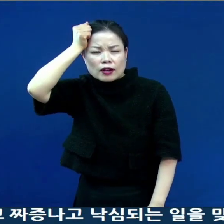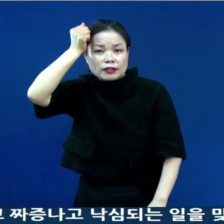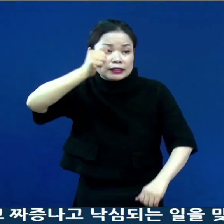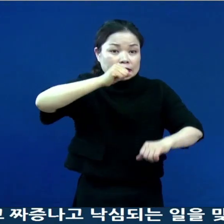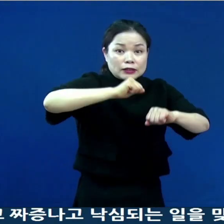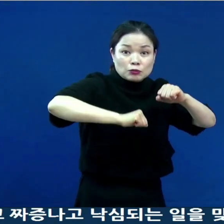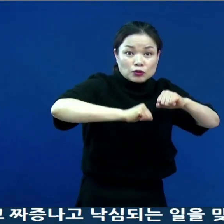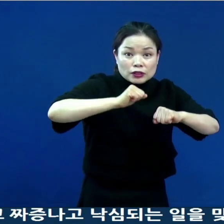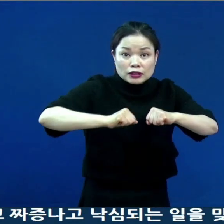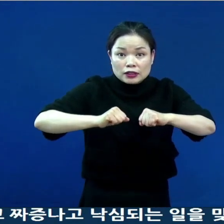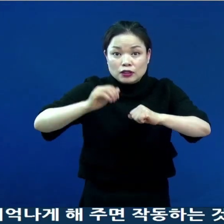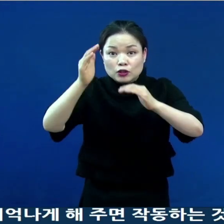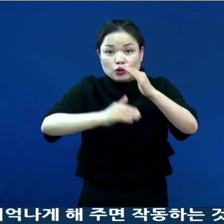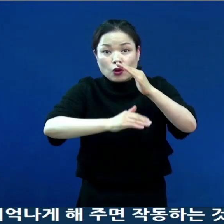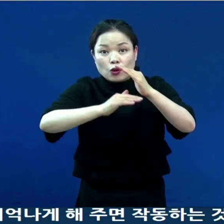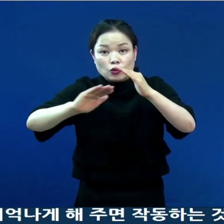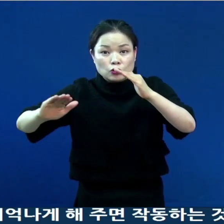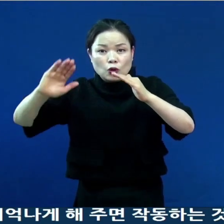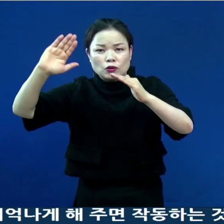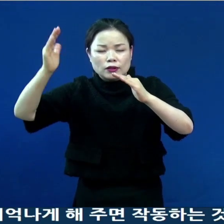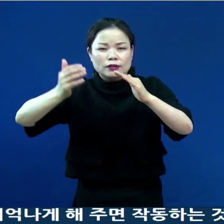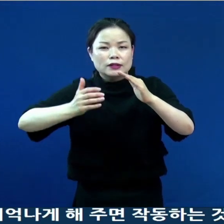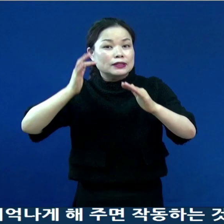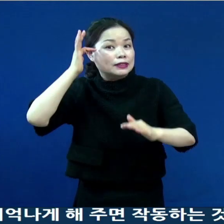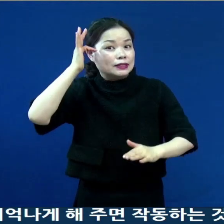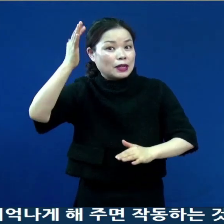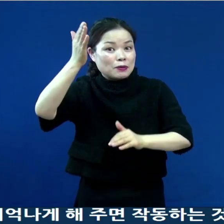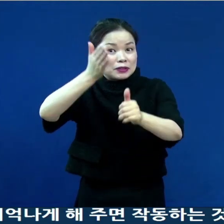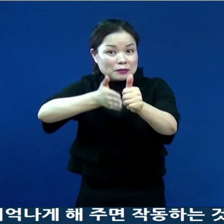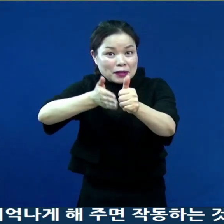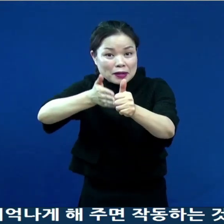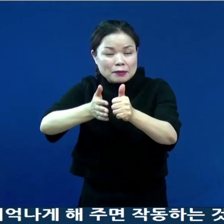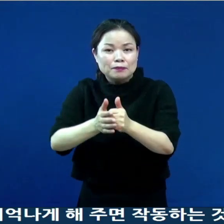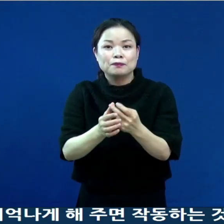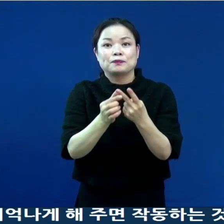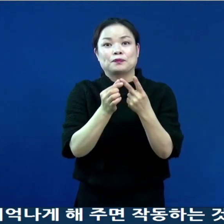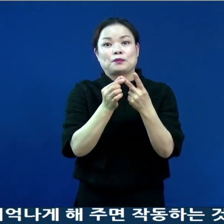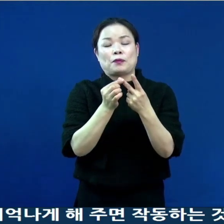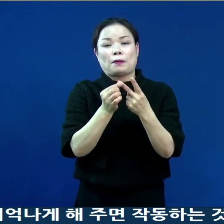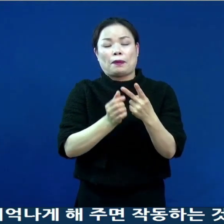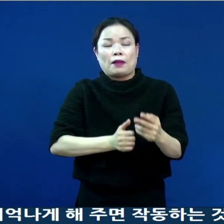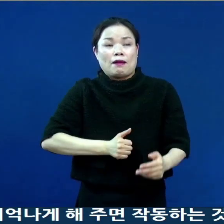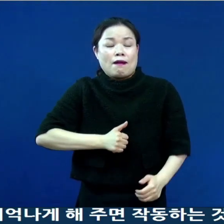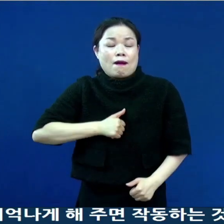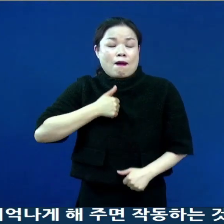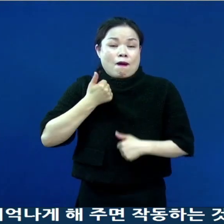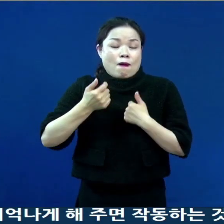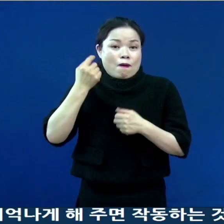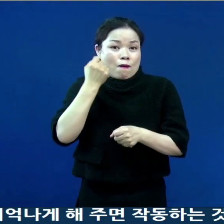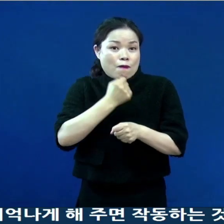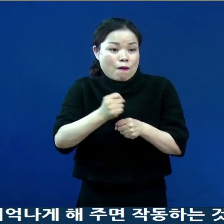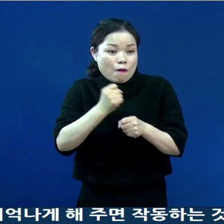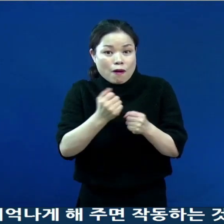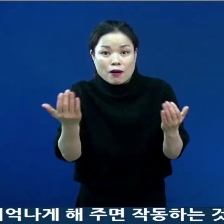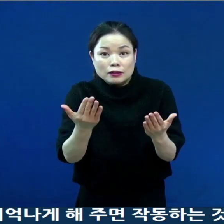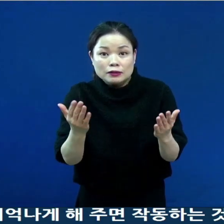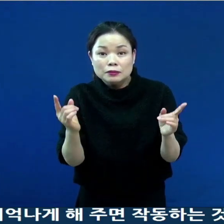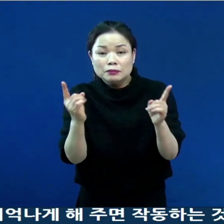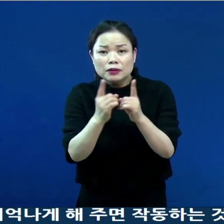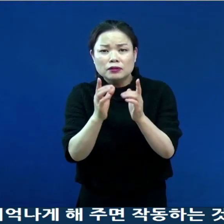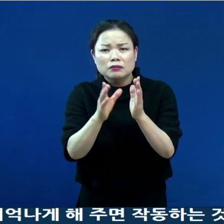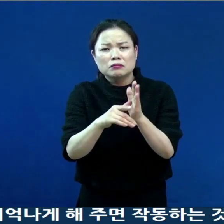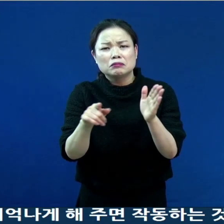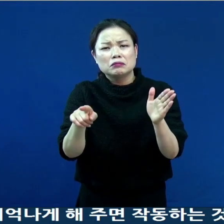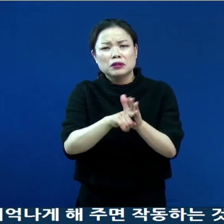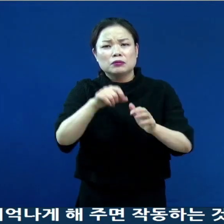작동이 일어나는 성도 되시기를 사모하시기 바랍니다. 두 번째, 분노하고 황당한 사건 마주칠 때 역시